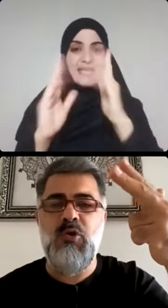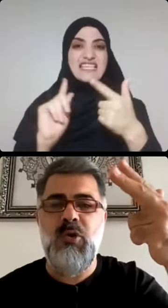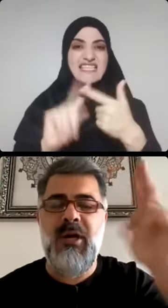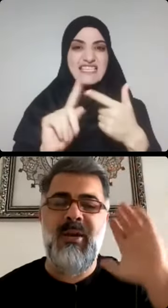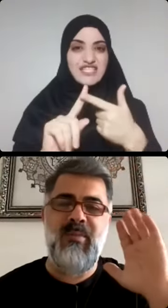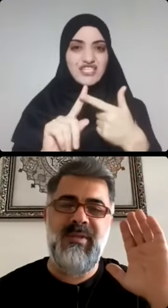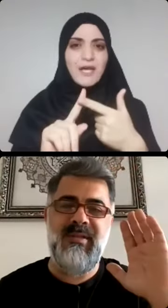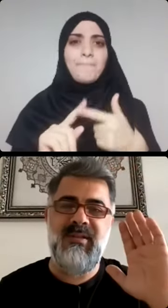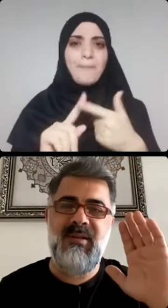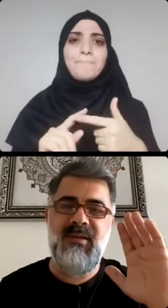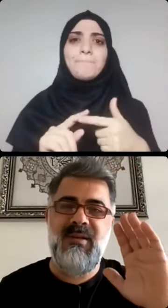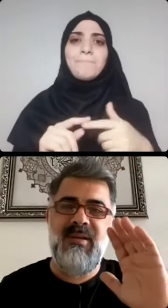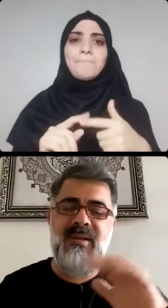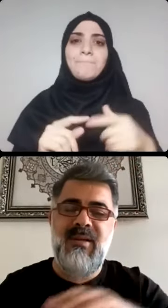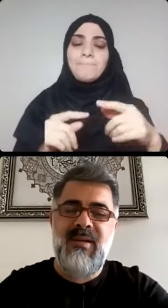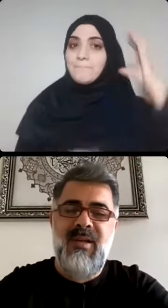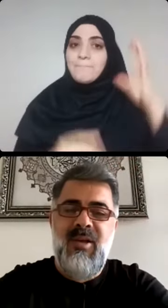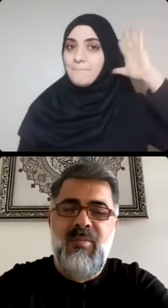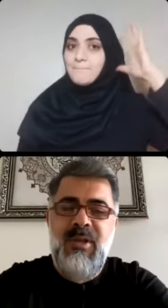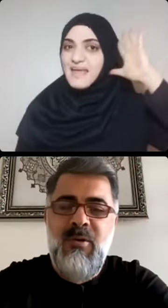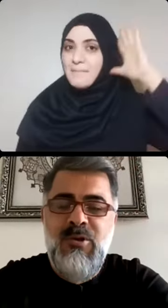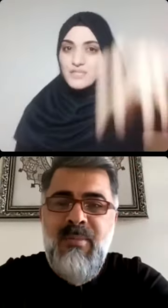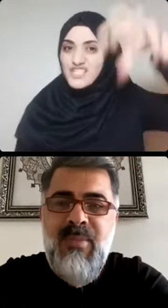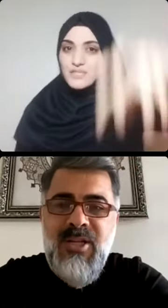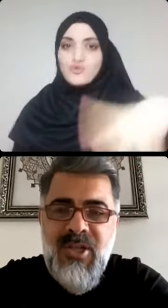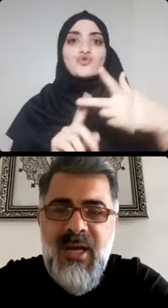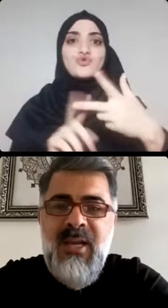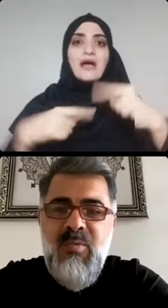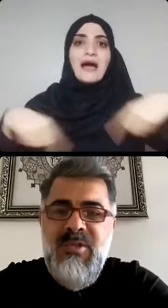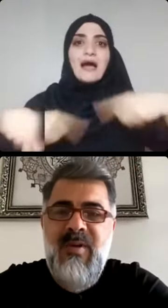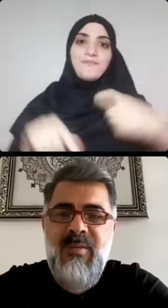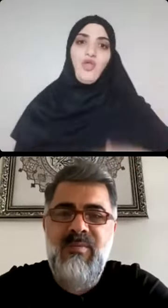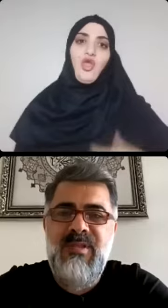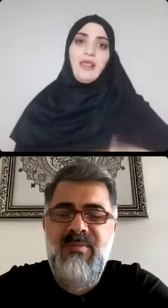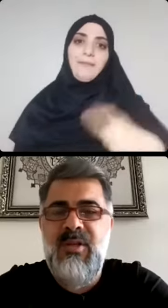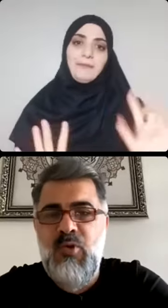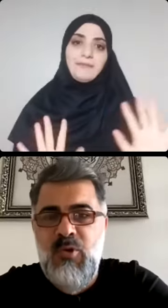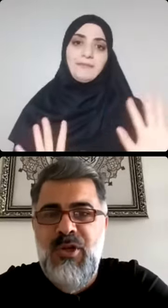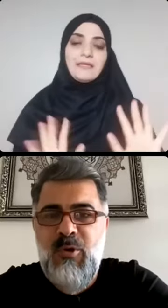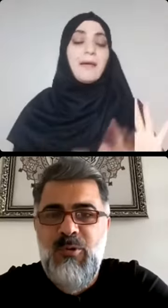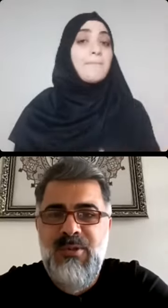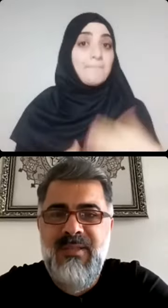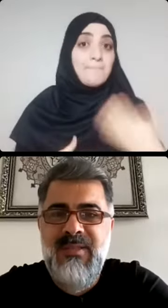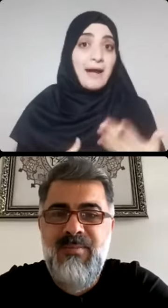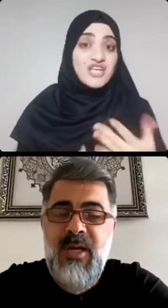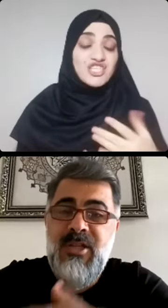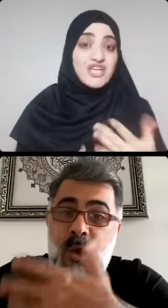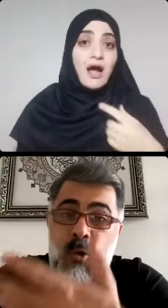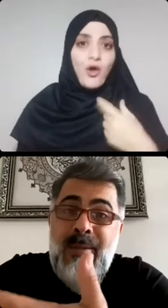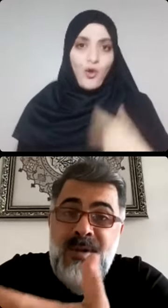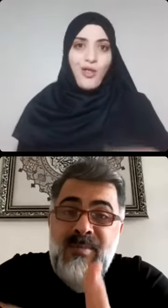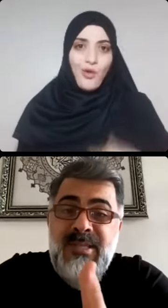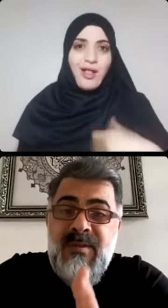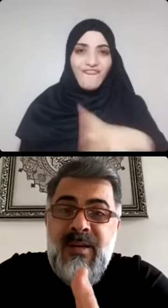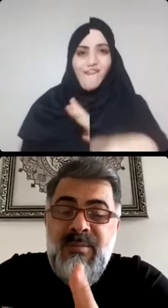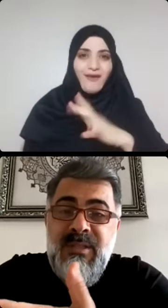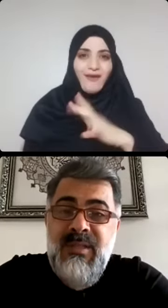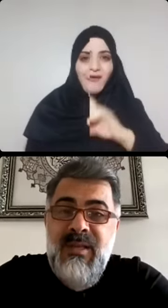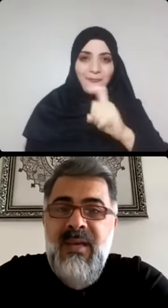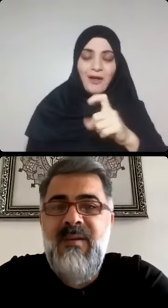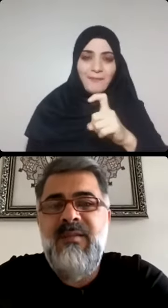üçüncü haremimiz. Peki hocam başka haremimiz var mı bizim diye soracak olursanız, başka önemlimiz var